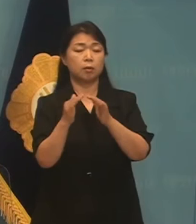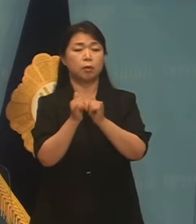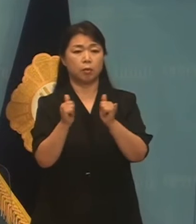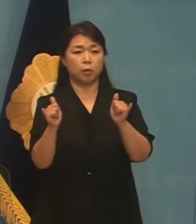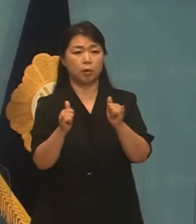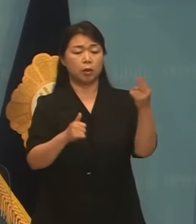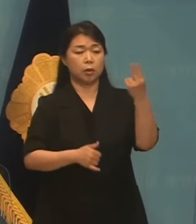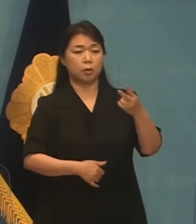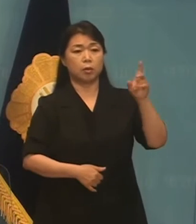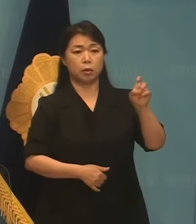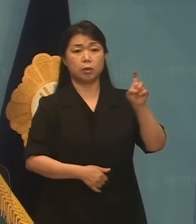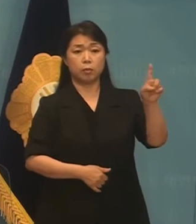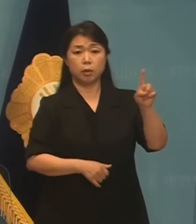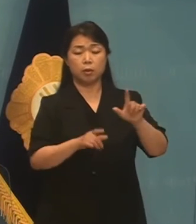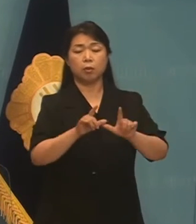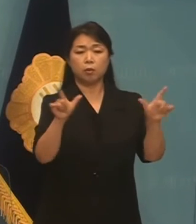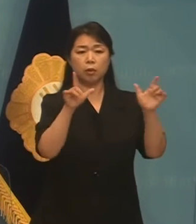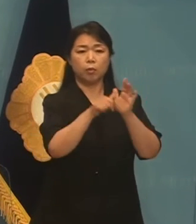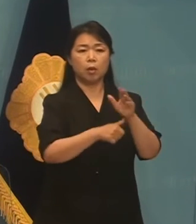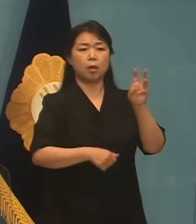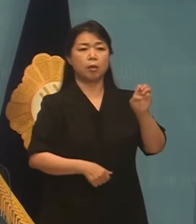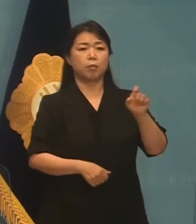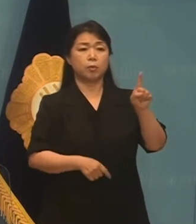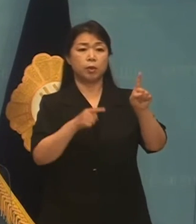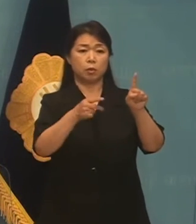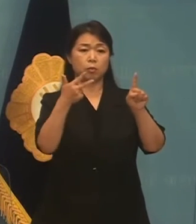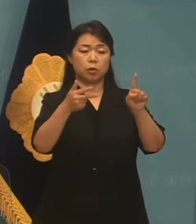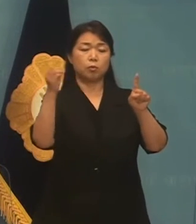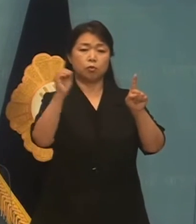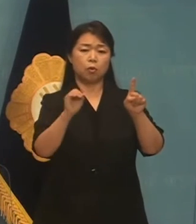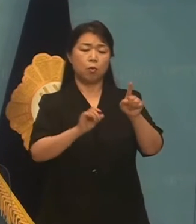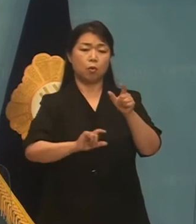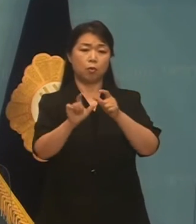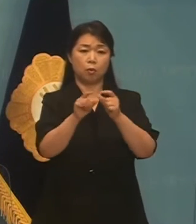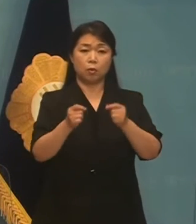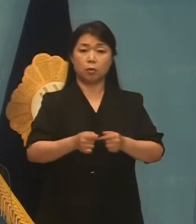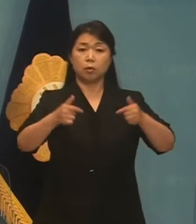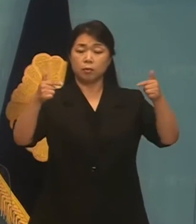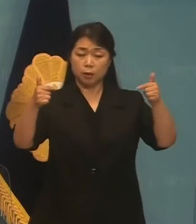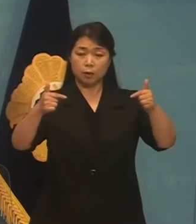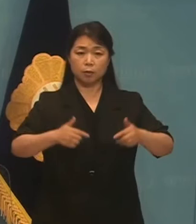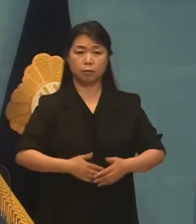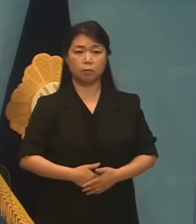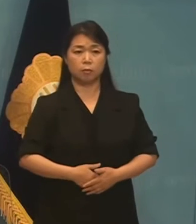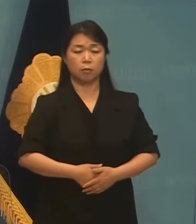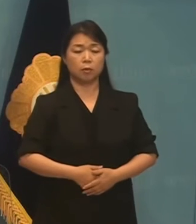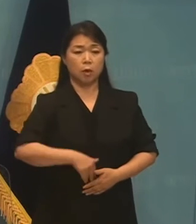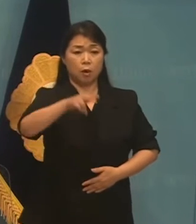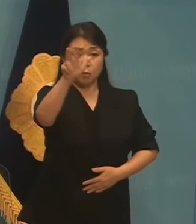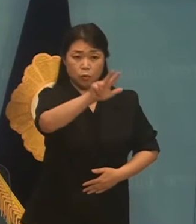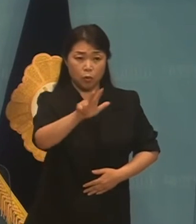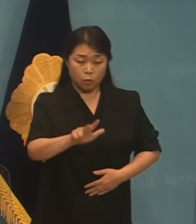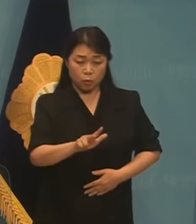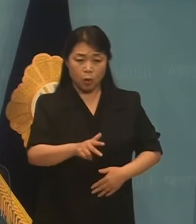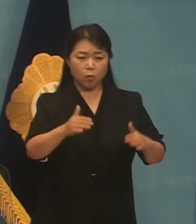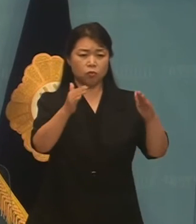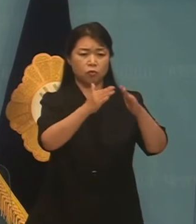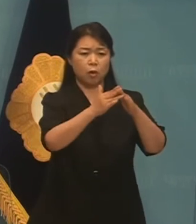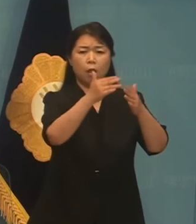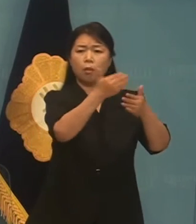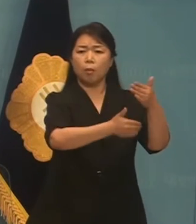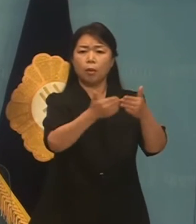2021년에는 31.7%로 늘어났습니다. 전국적으로는 주택이